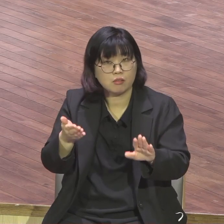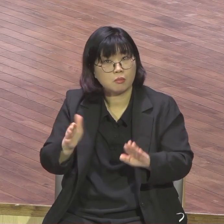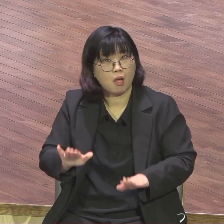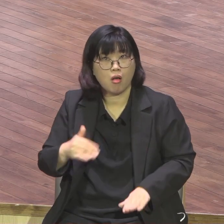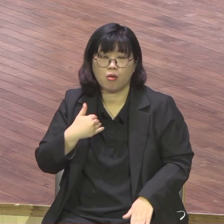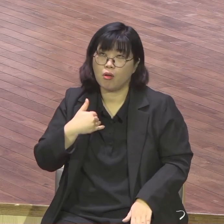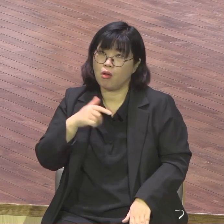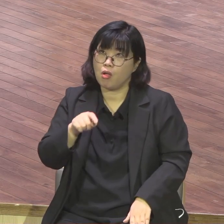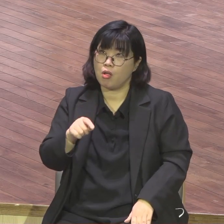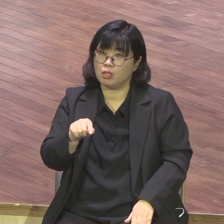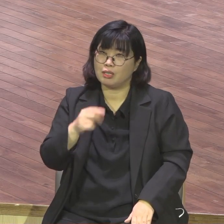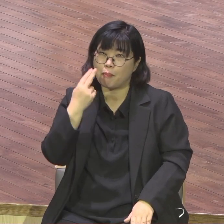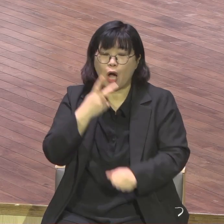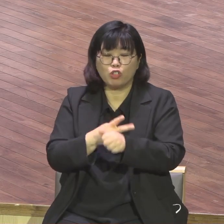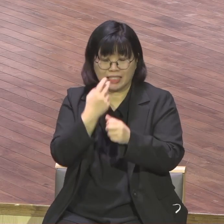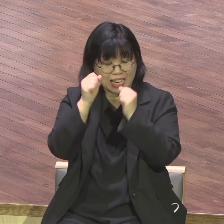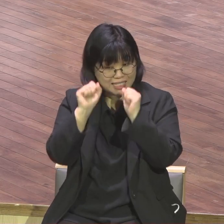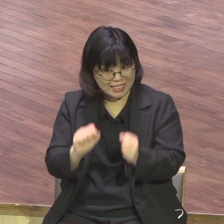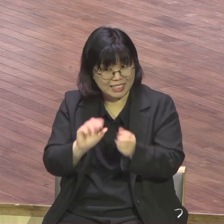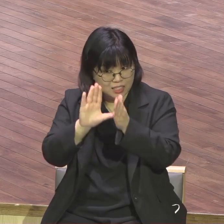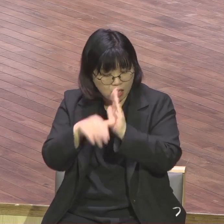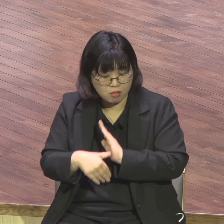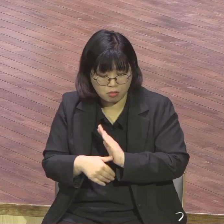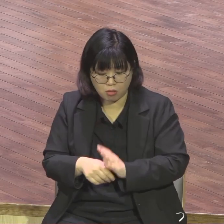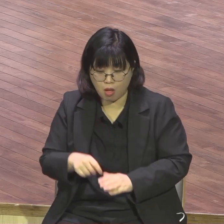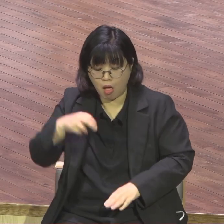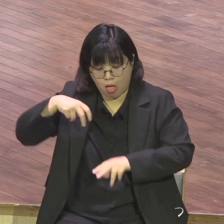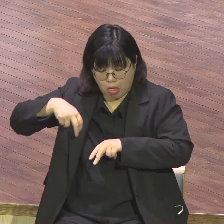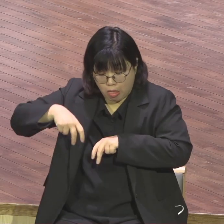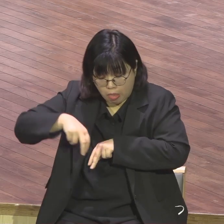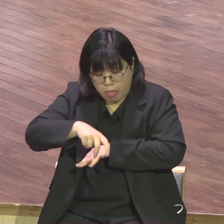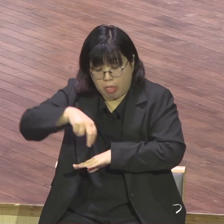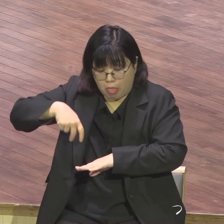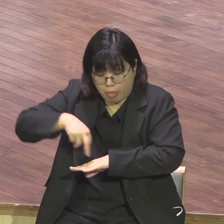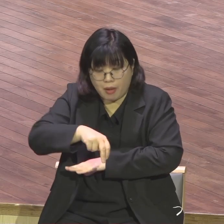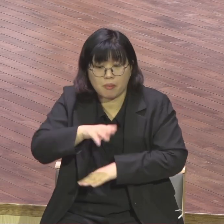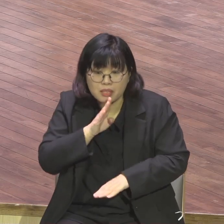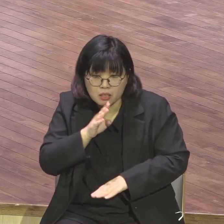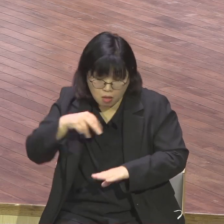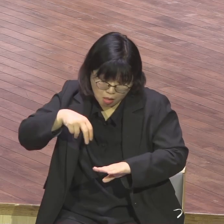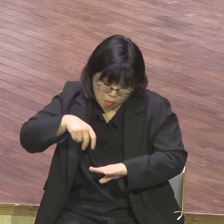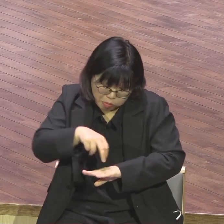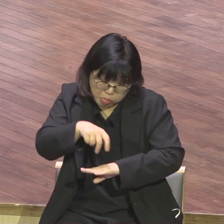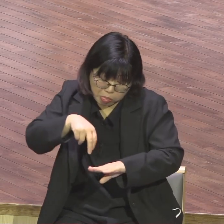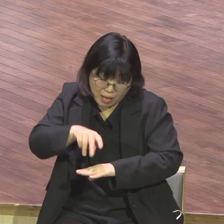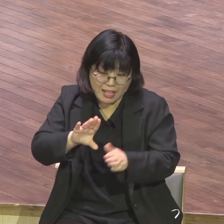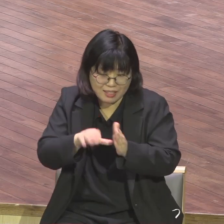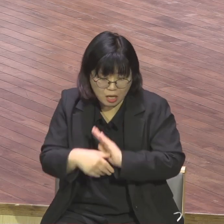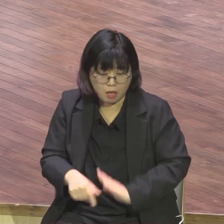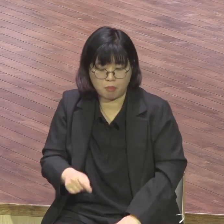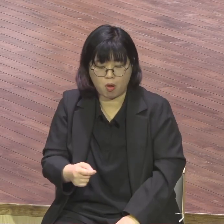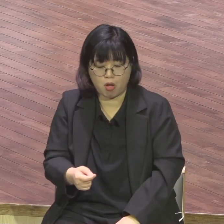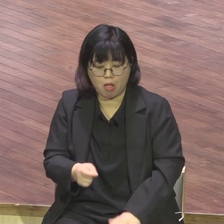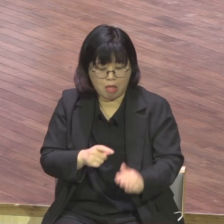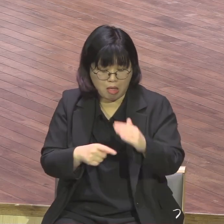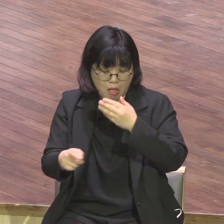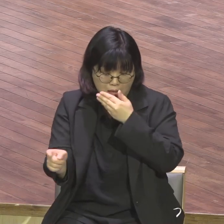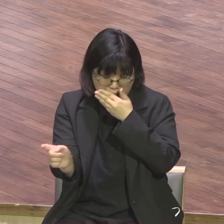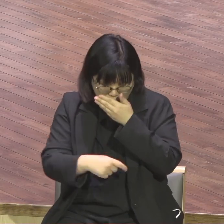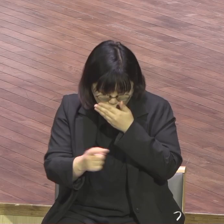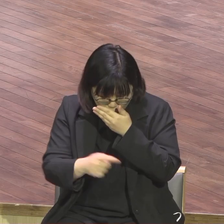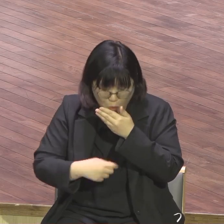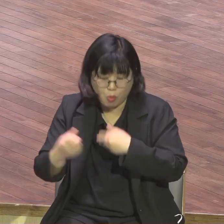당시에는 강도, 노상강도, 뭐 자연재해 뭐 뿐만 아니라